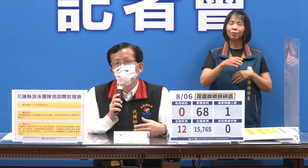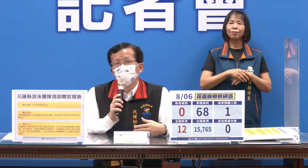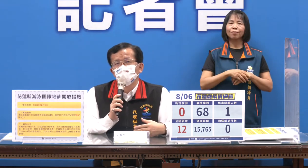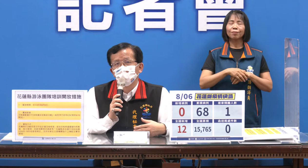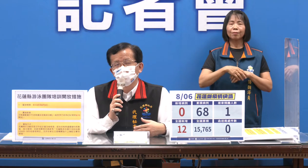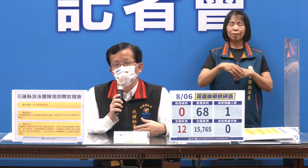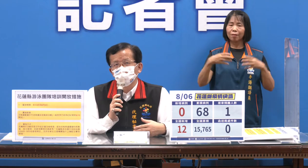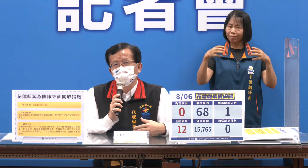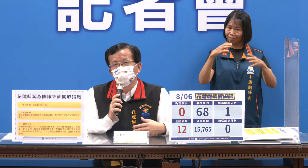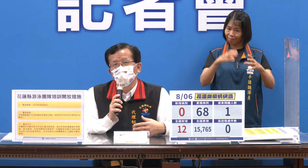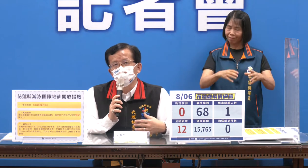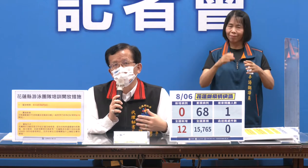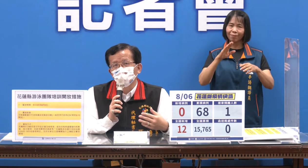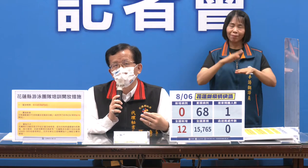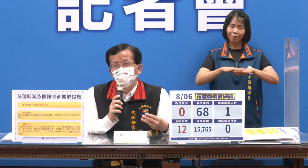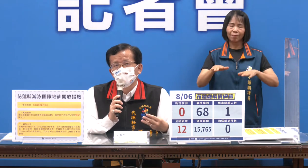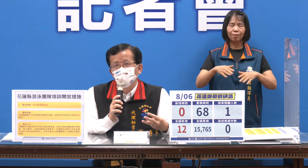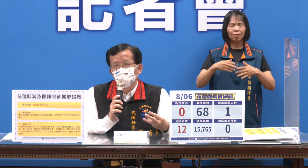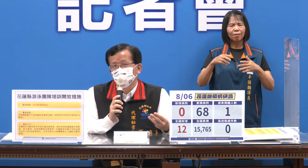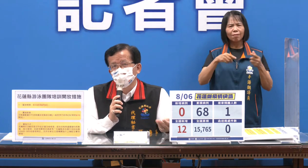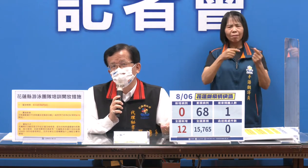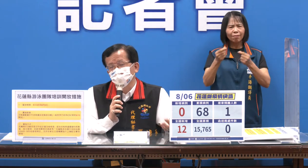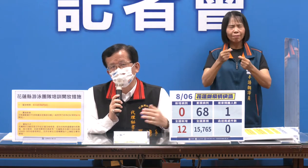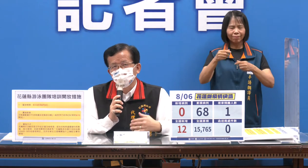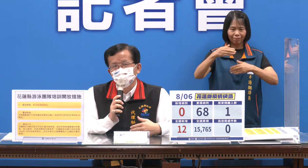交距离，包括